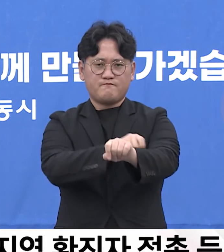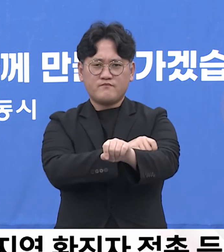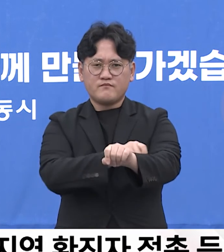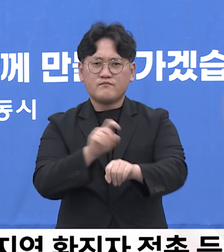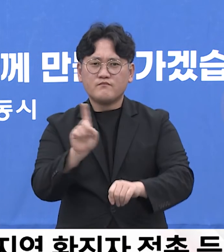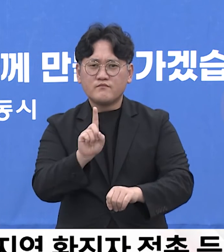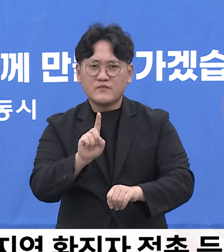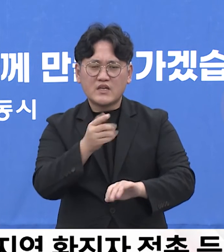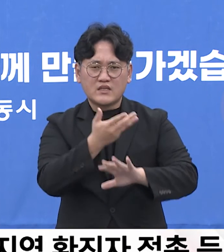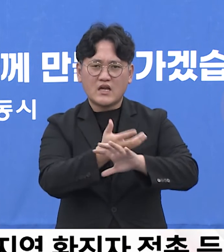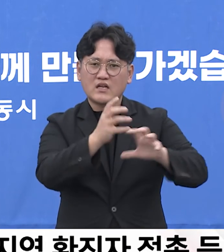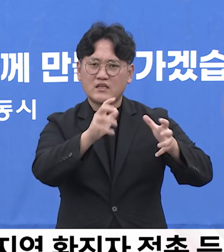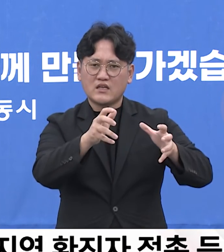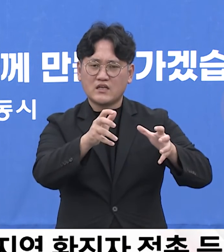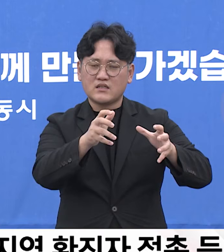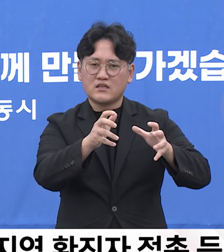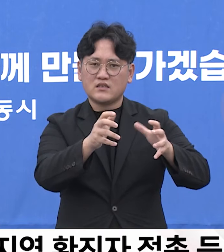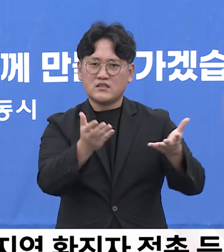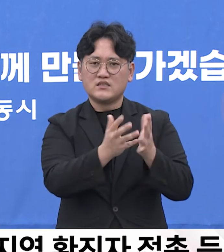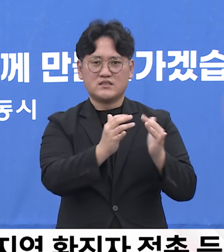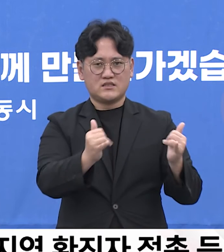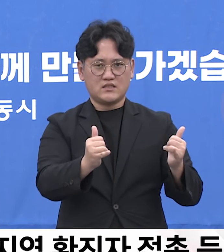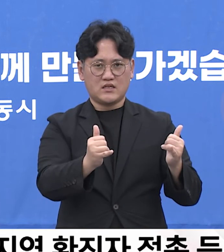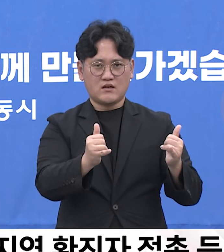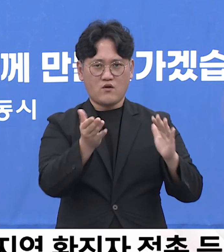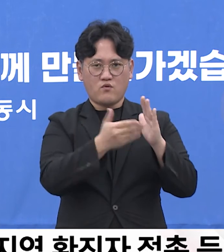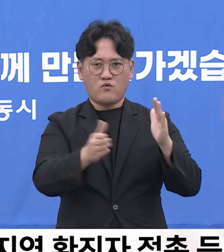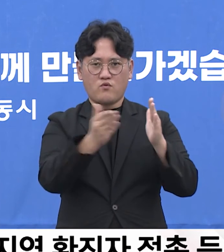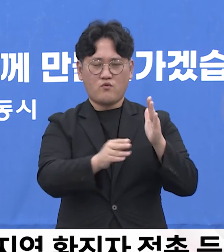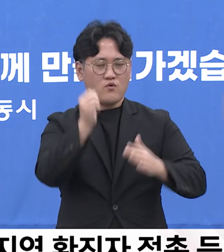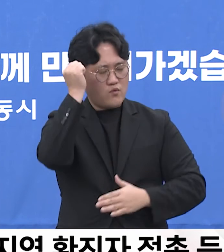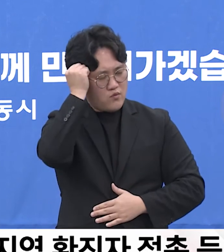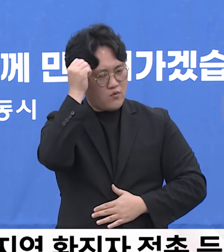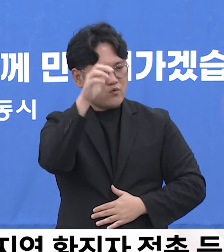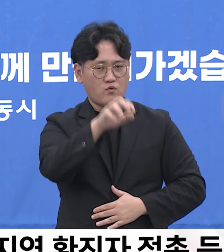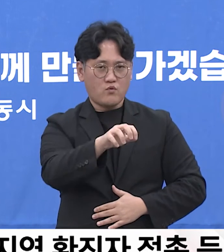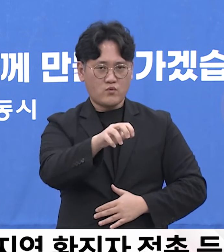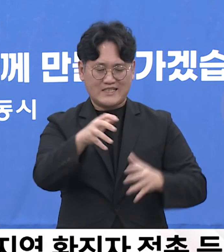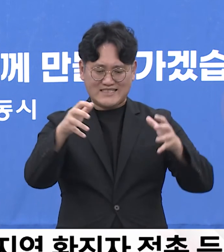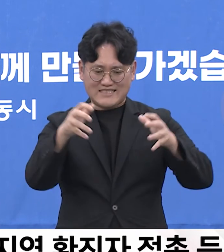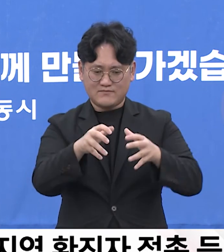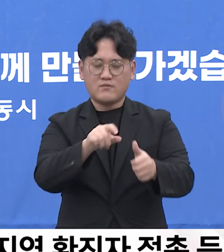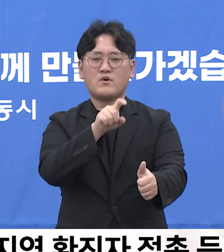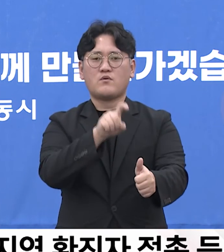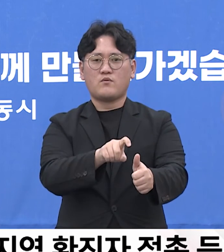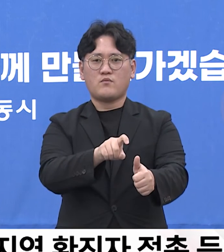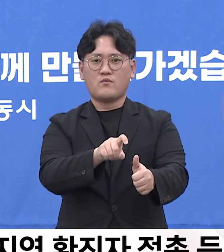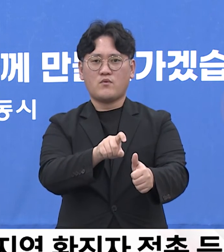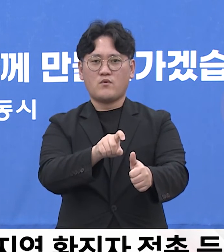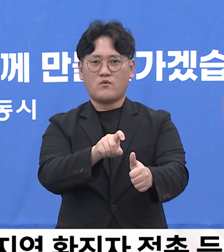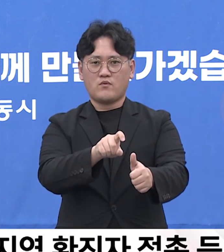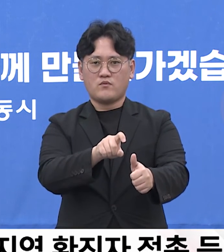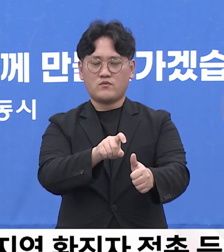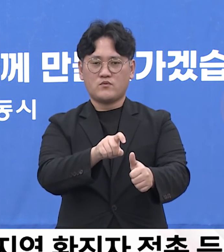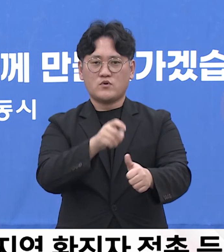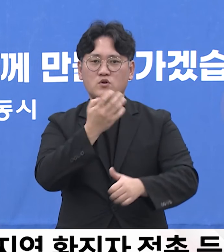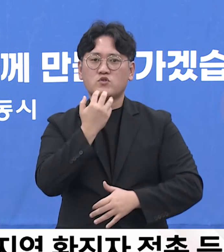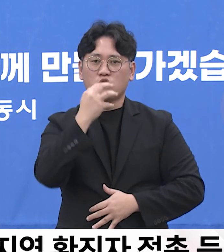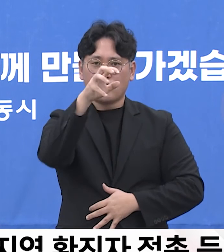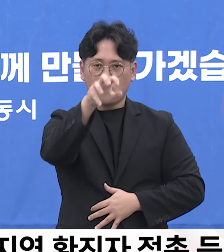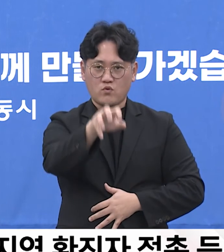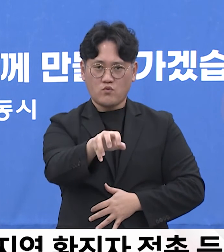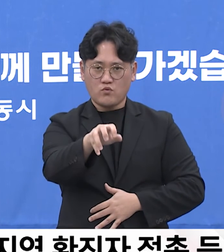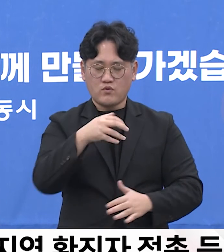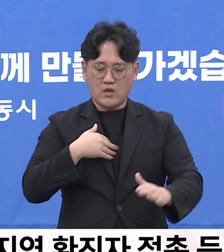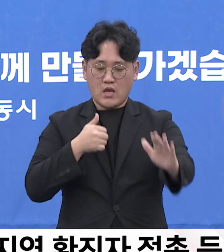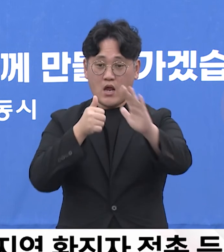특히 외국인 근로자들은 공동 숙소를 이용하며 집단 감염으로 이어졌고, 수도권 등타 지역